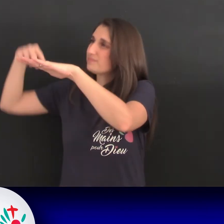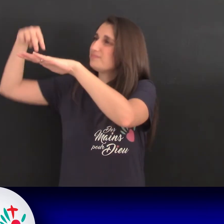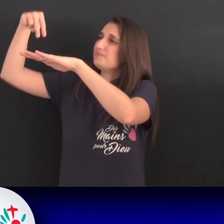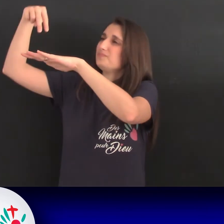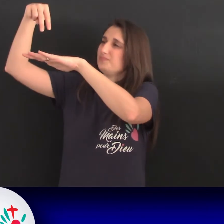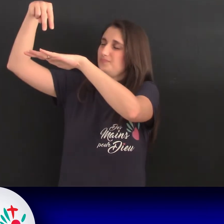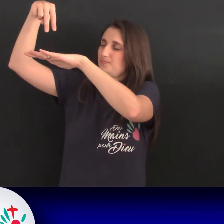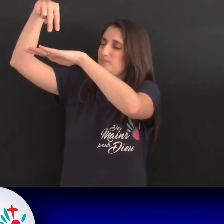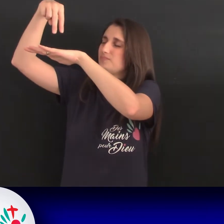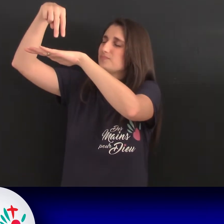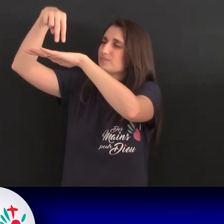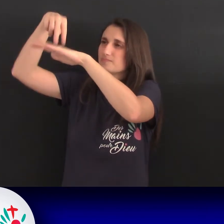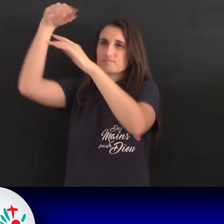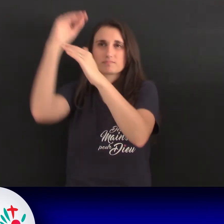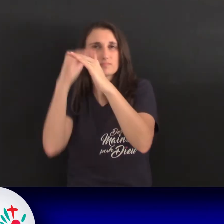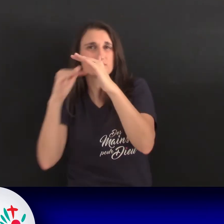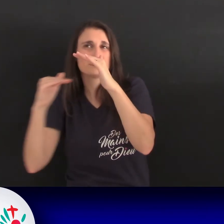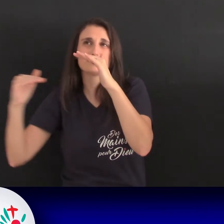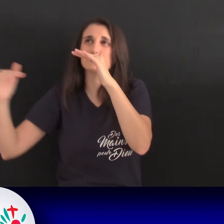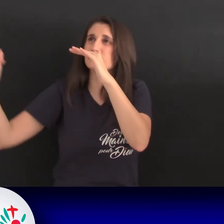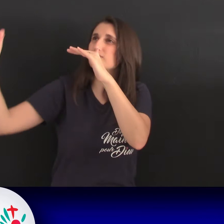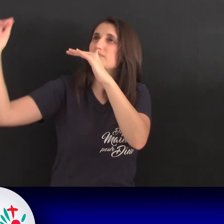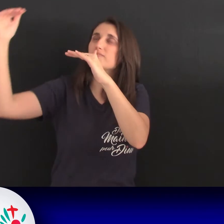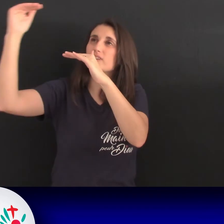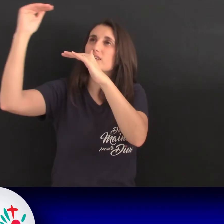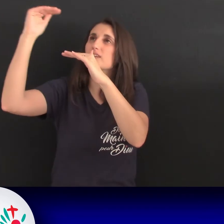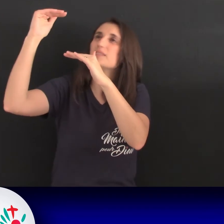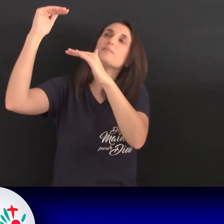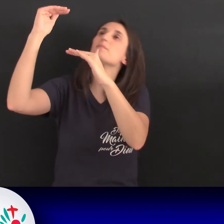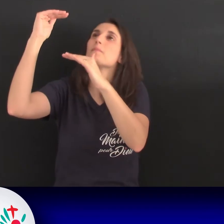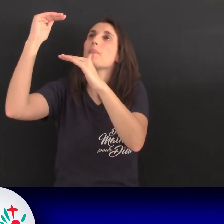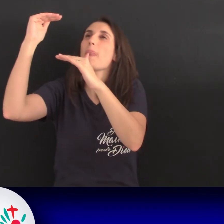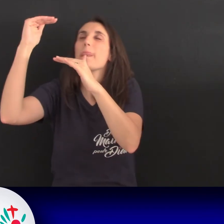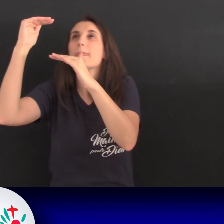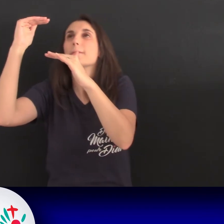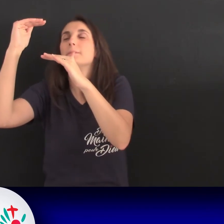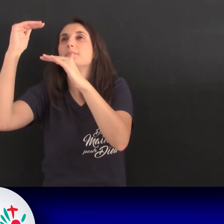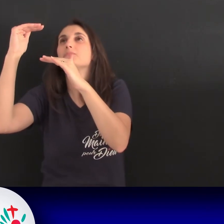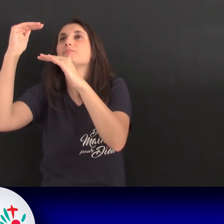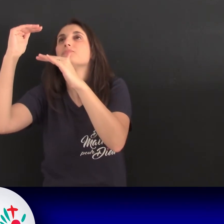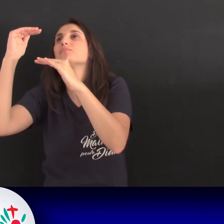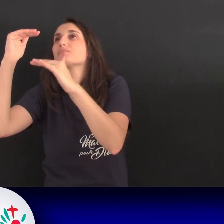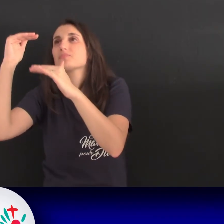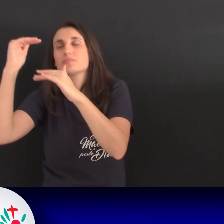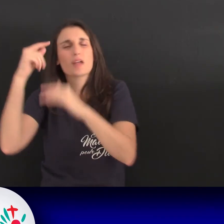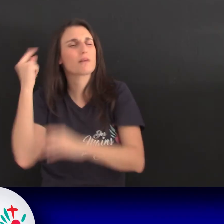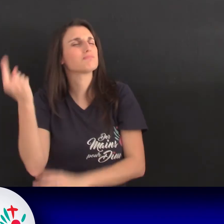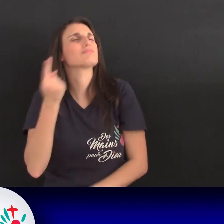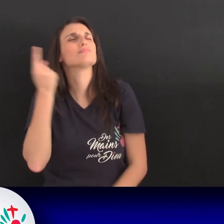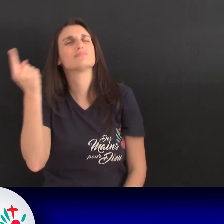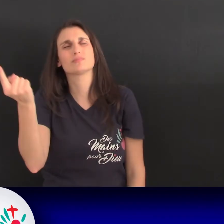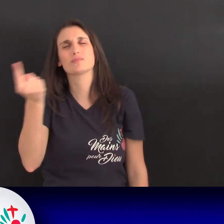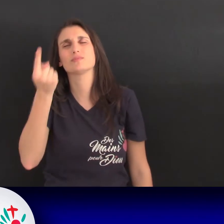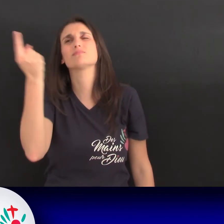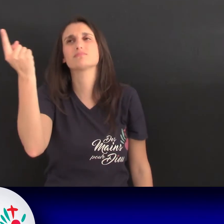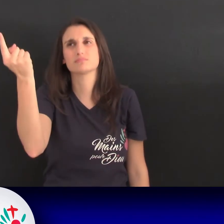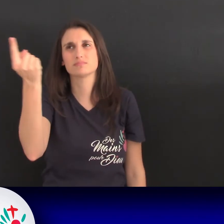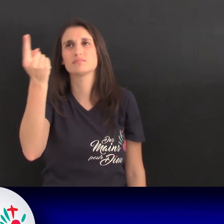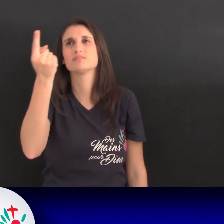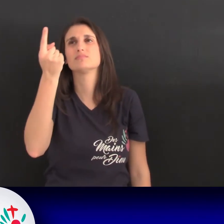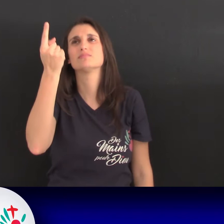Ressuscité, haut élevé, pour toujours